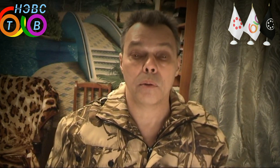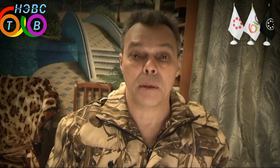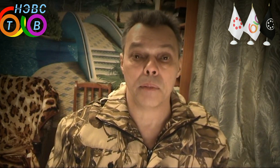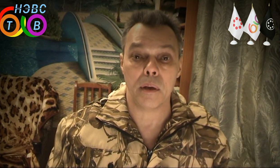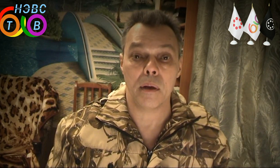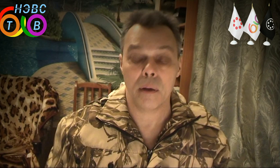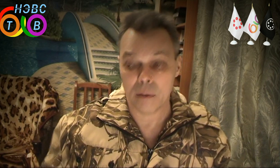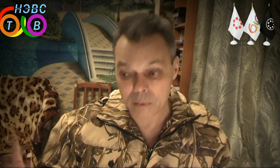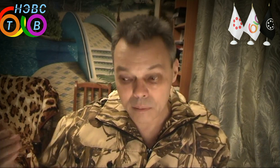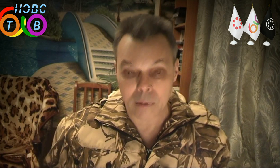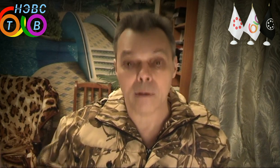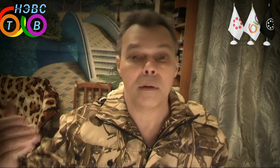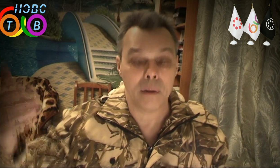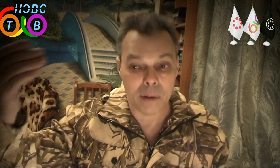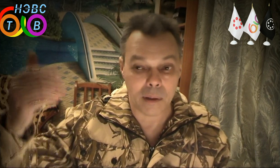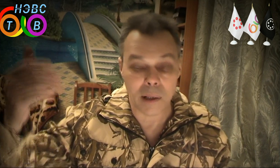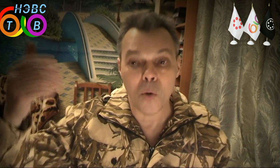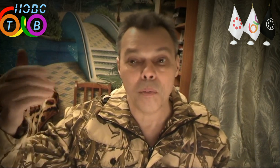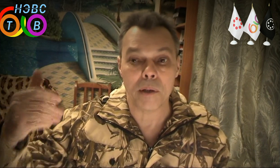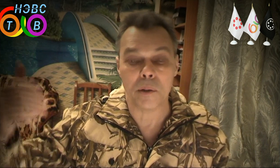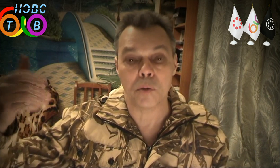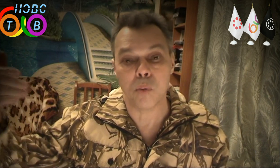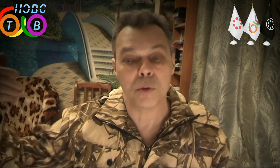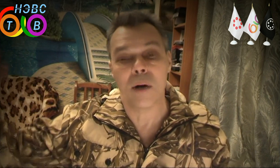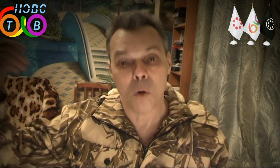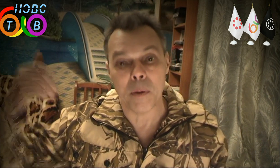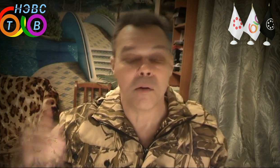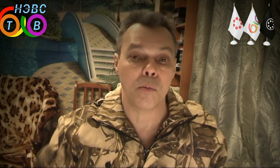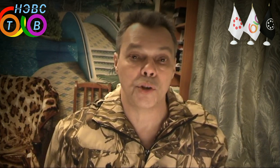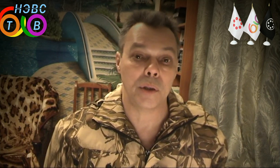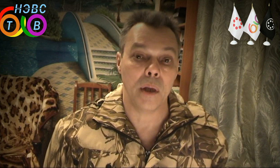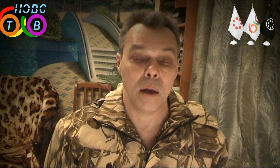тонком мире на образ и судьбу того первого мужчины.